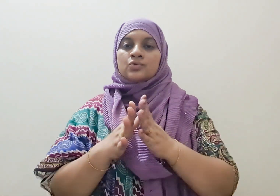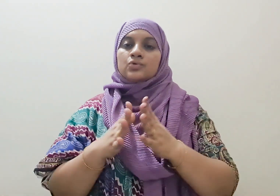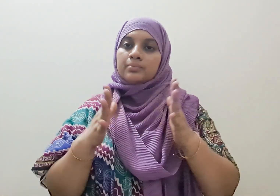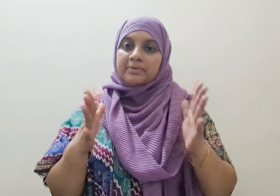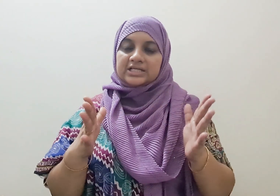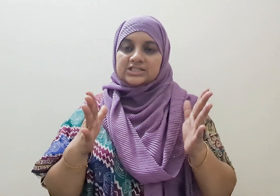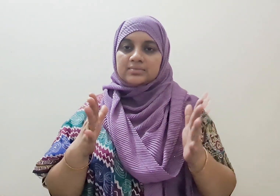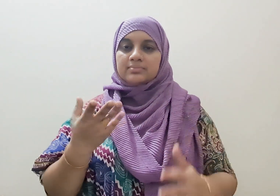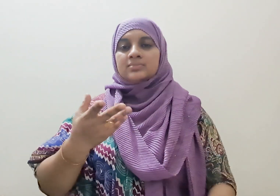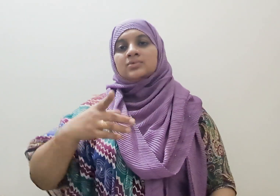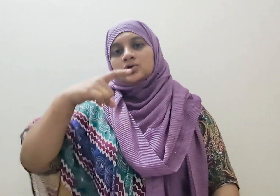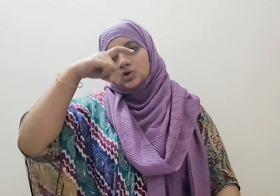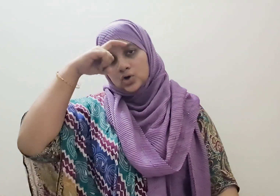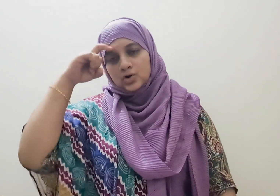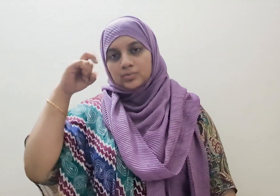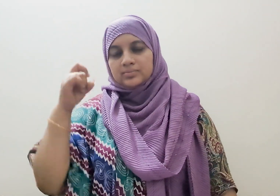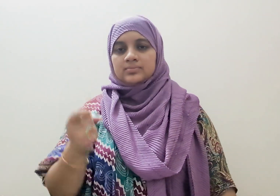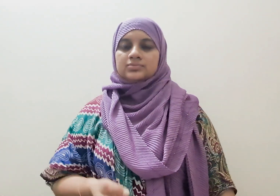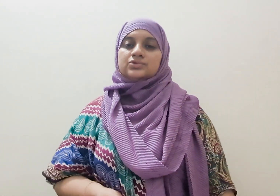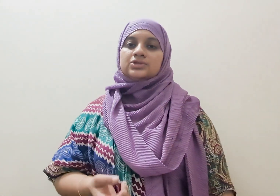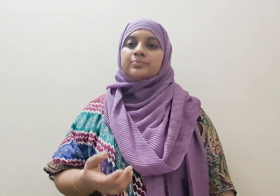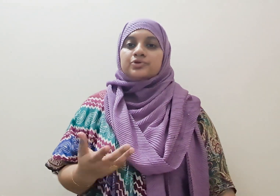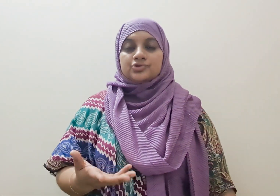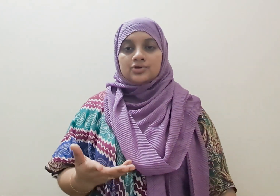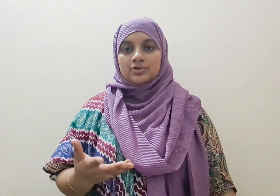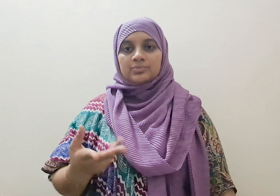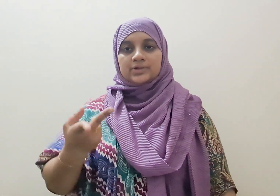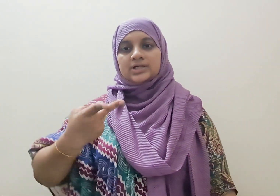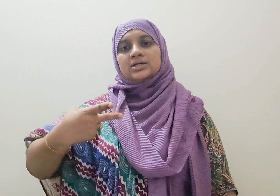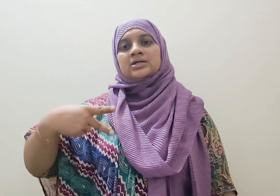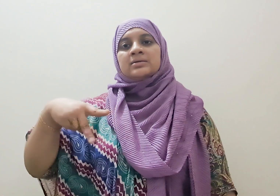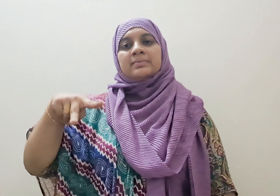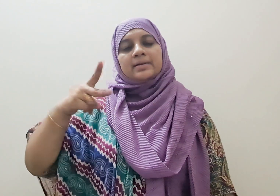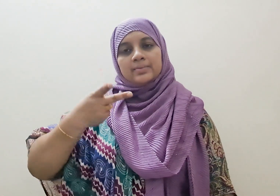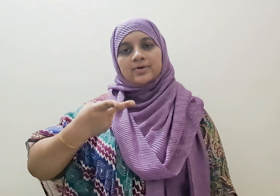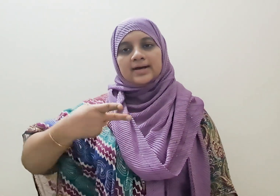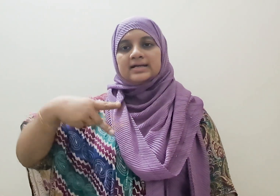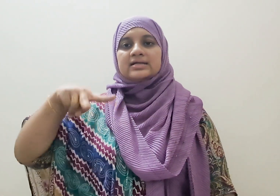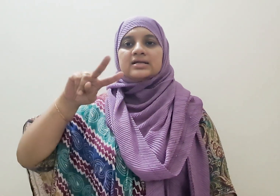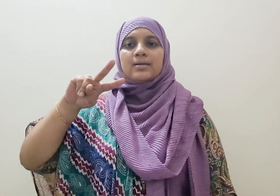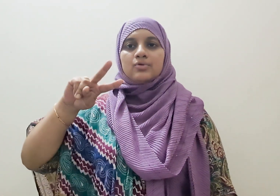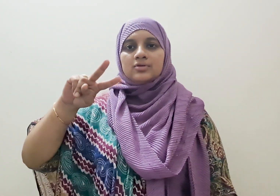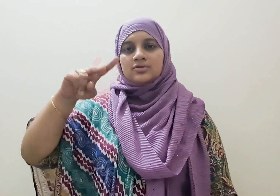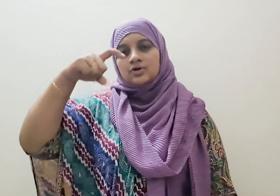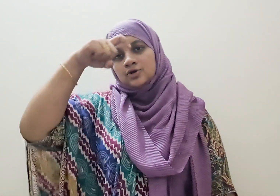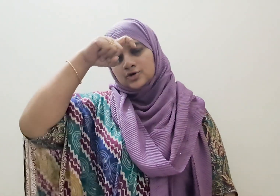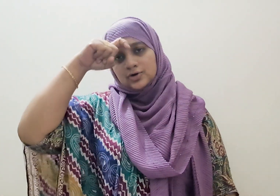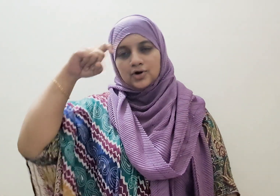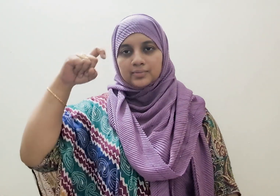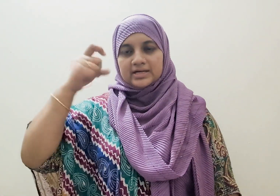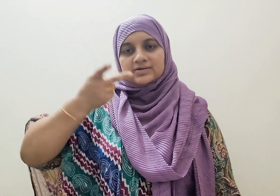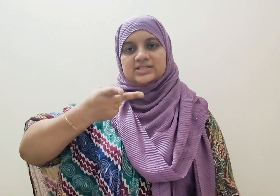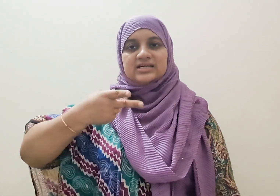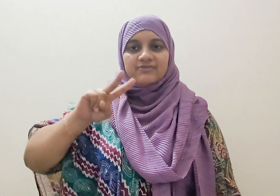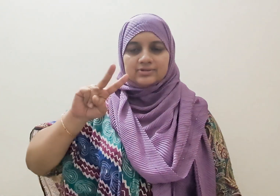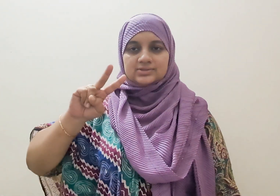খুব বেশি গরম। যদি প্রচন্ড রকম বলি বা এইভাবে হয় ডাবল গরম। এটা হচ্ছে ডাবল, কোনো